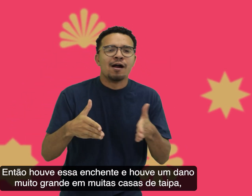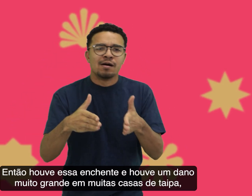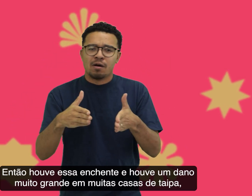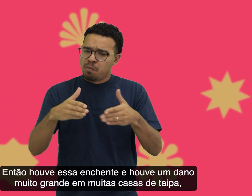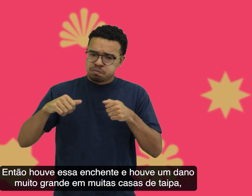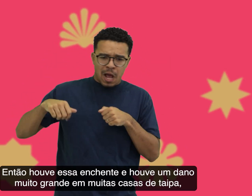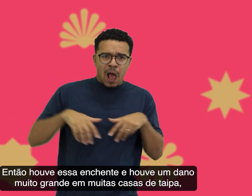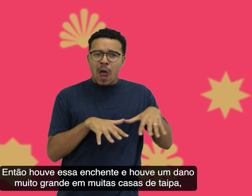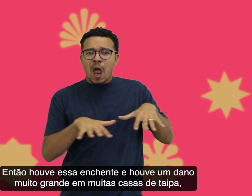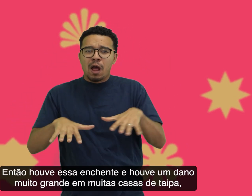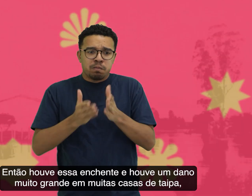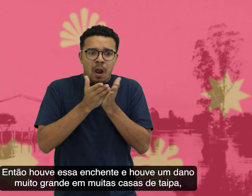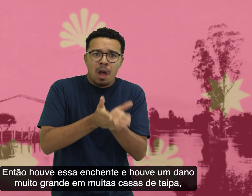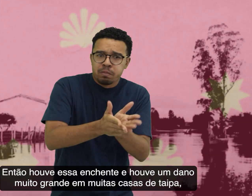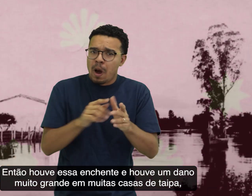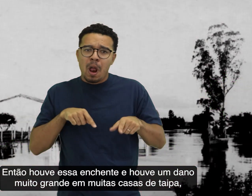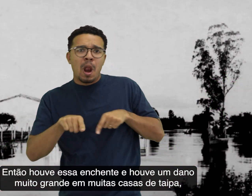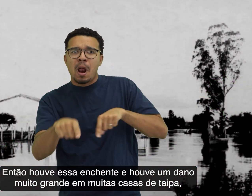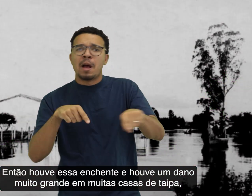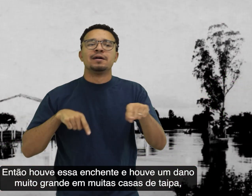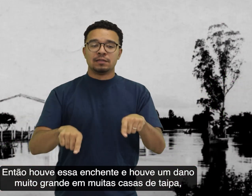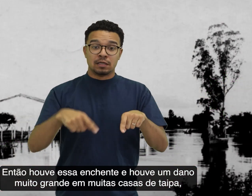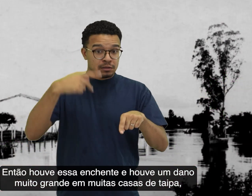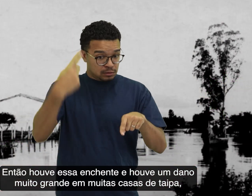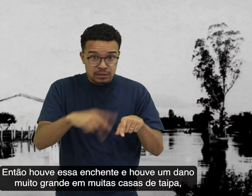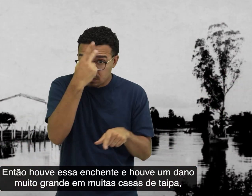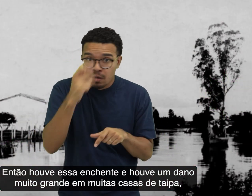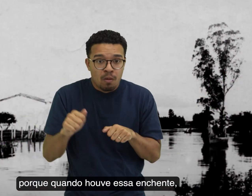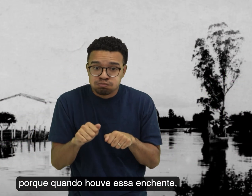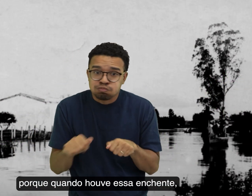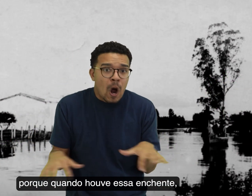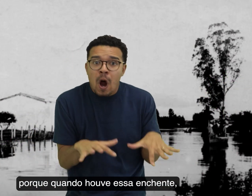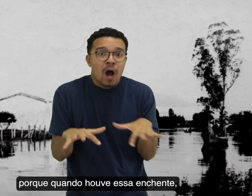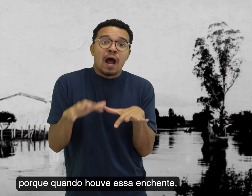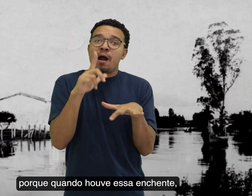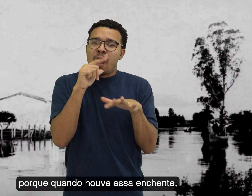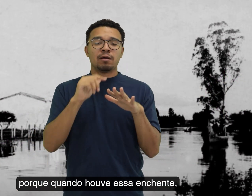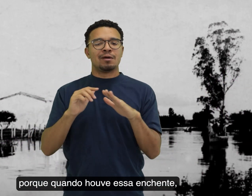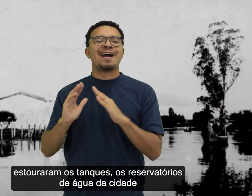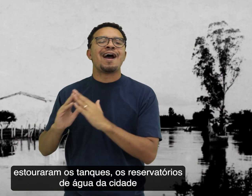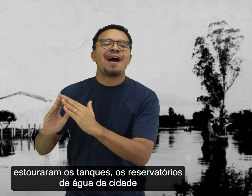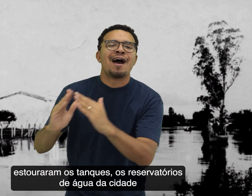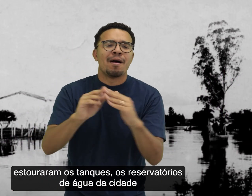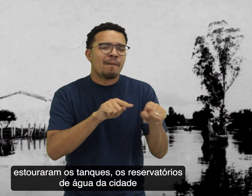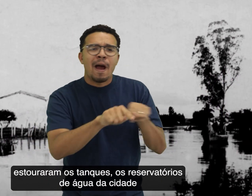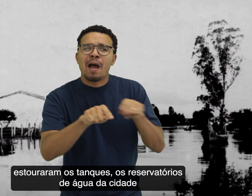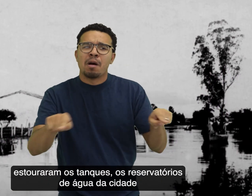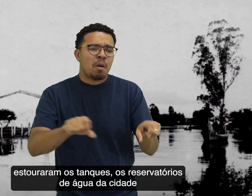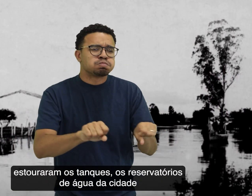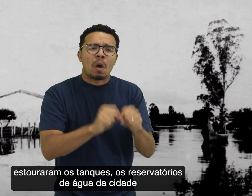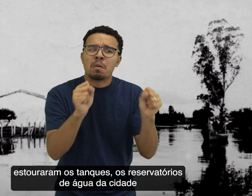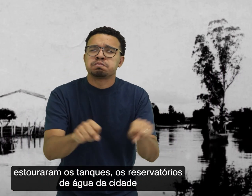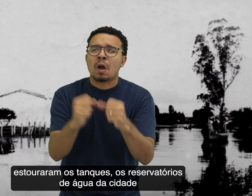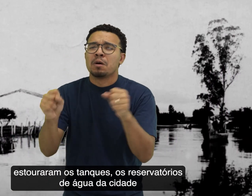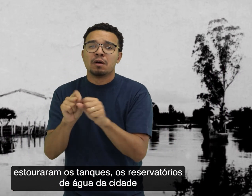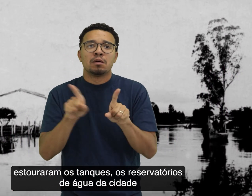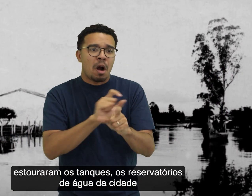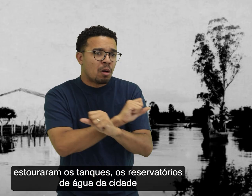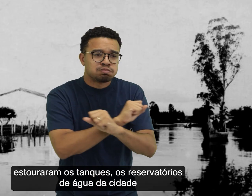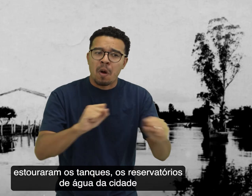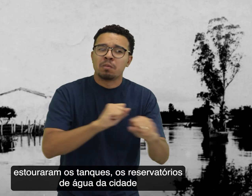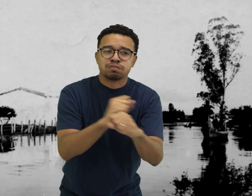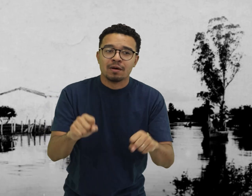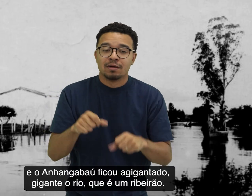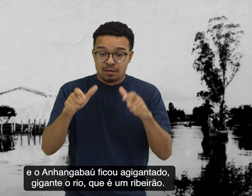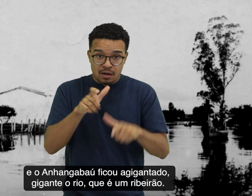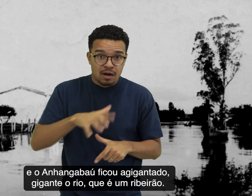de rios, né? Então, houve essa enchente e houve um dano muito grande em muitas casas de taipa, porque quando houve essa enchente, estouraram os tanques, os